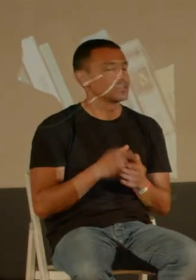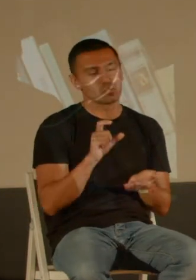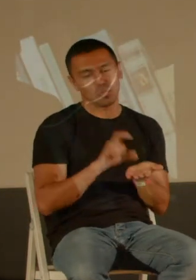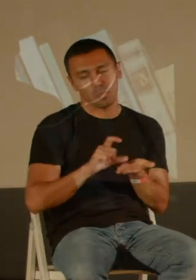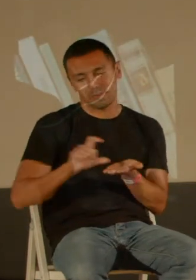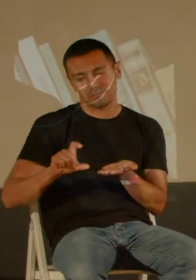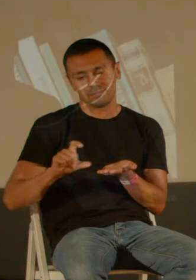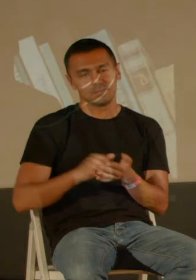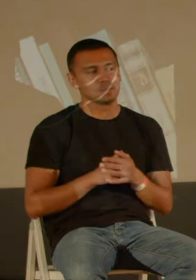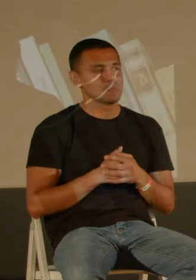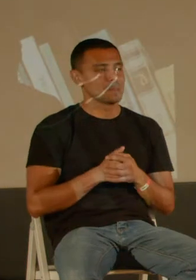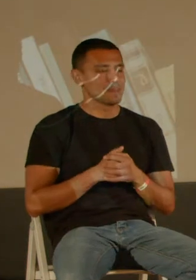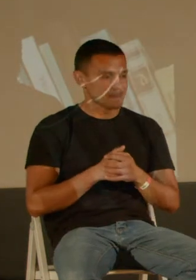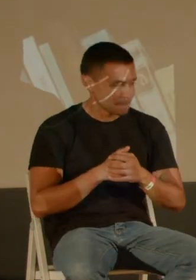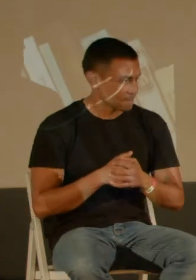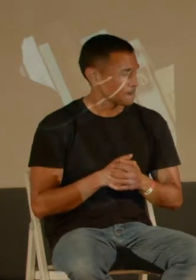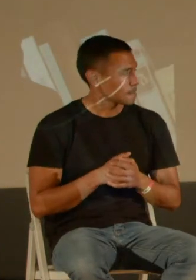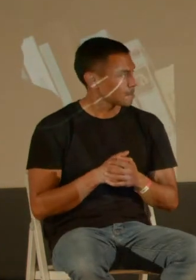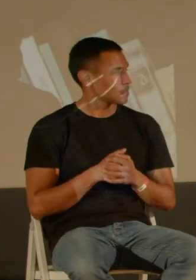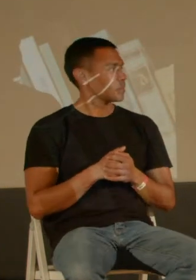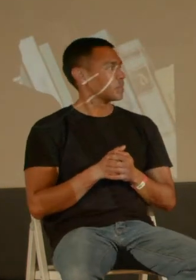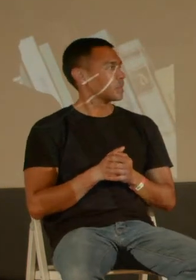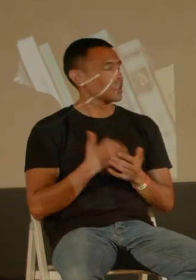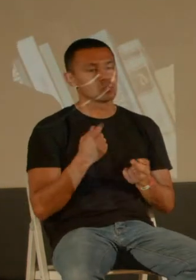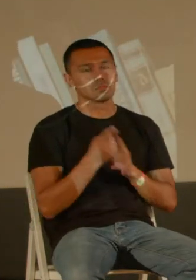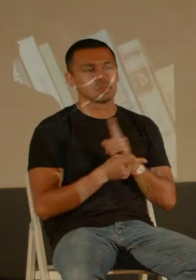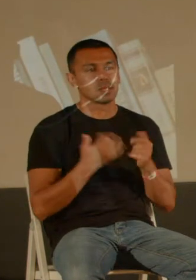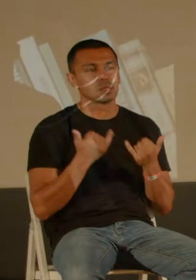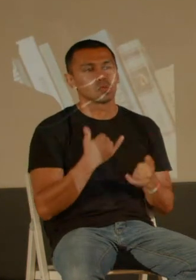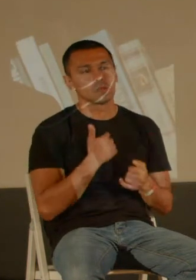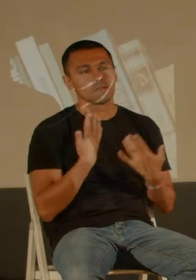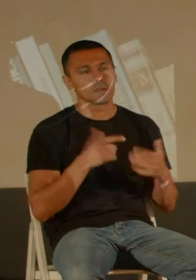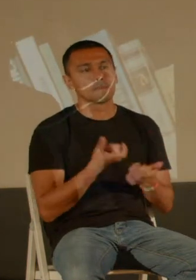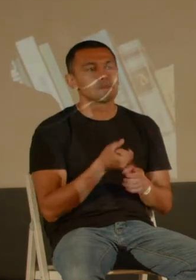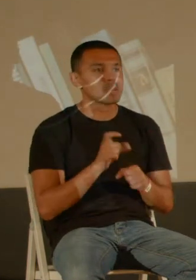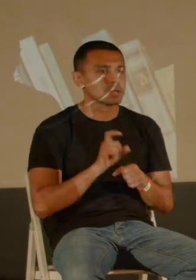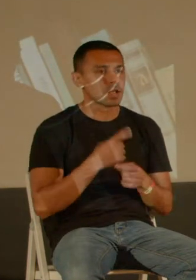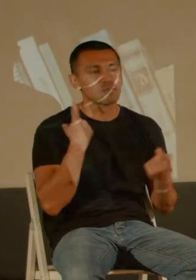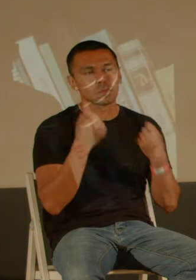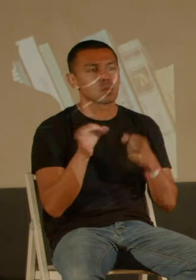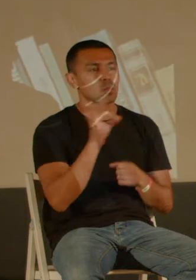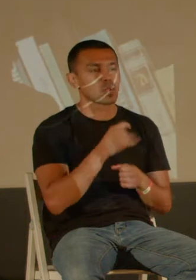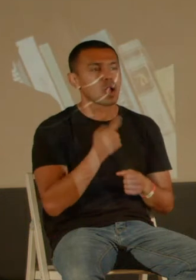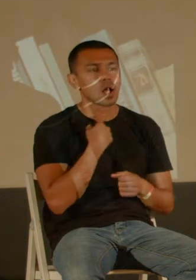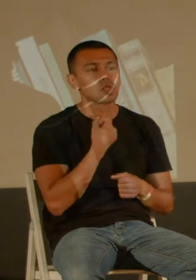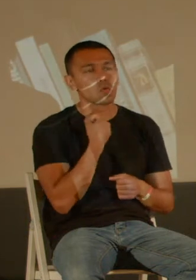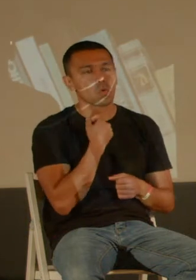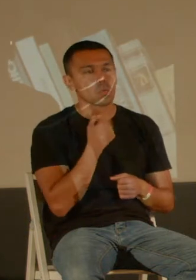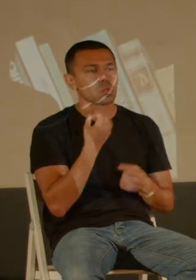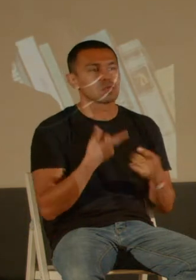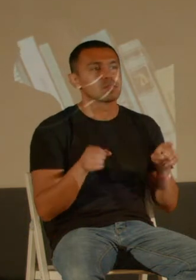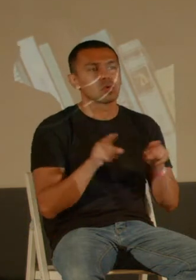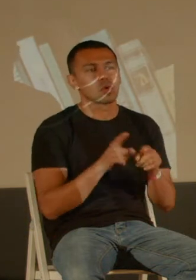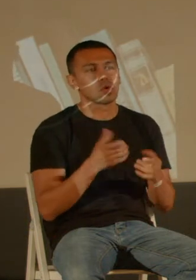стопочки, ну там, та, скажімо. А ну, зараз це трохи змінюється. Зараз в нас і вже більше інформації про алкоголь, просто